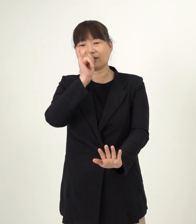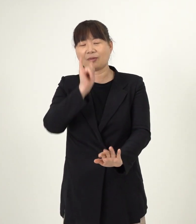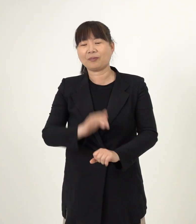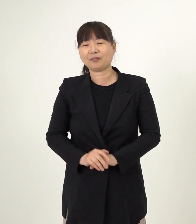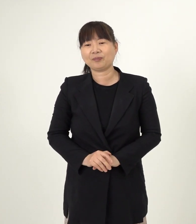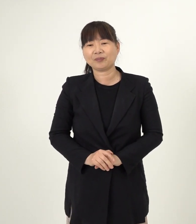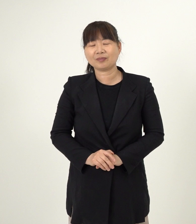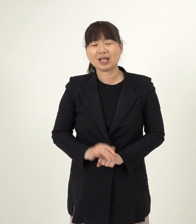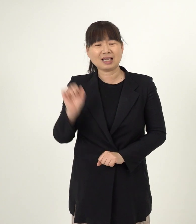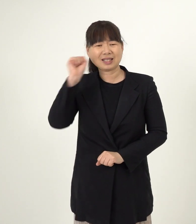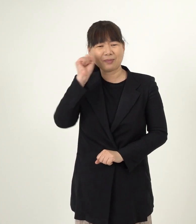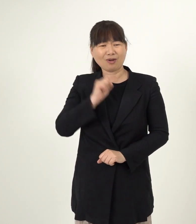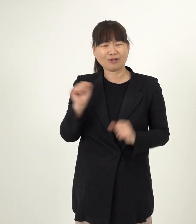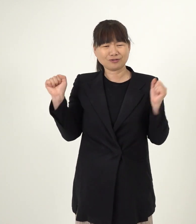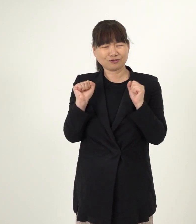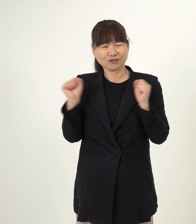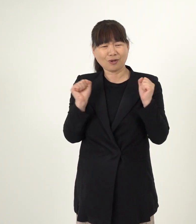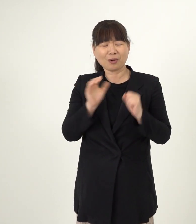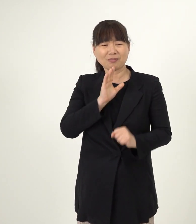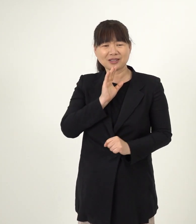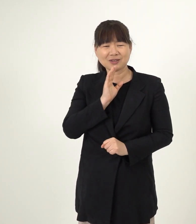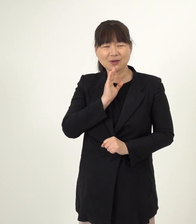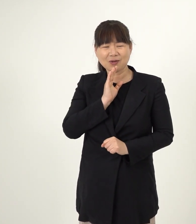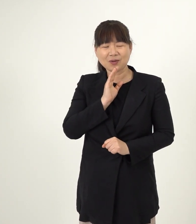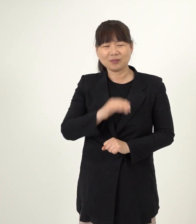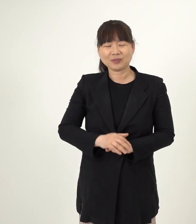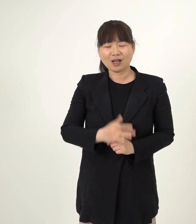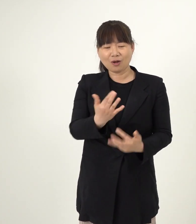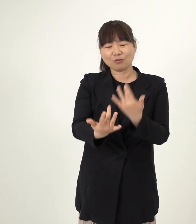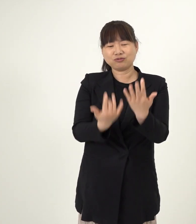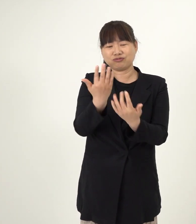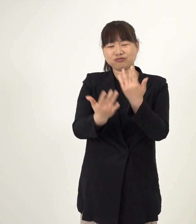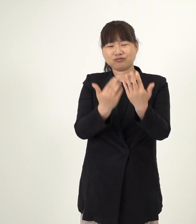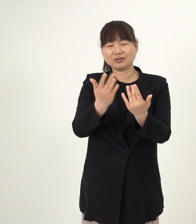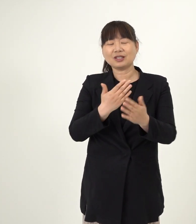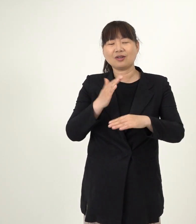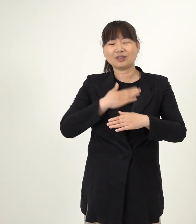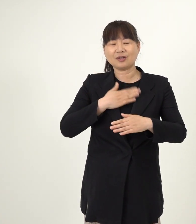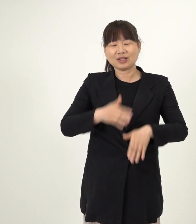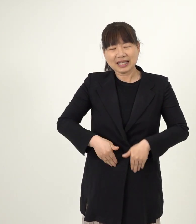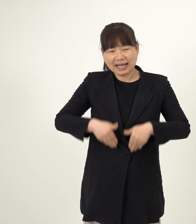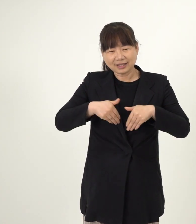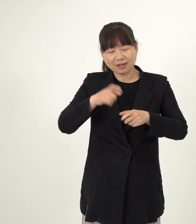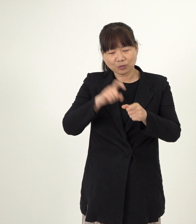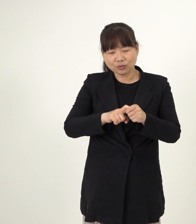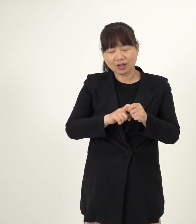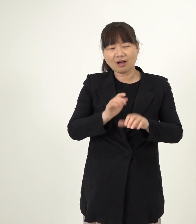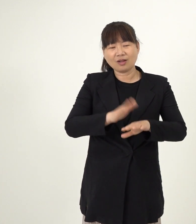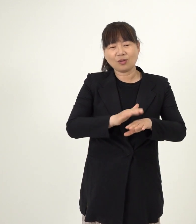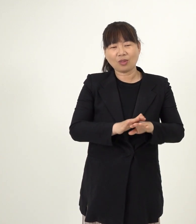추웠겠어요. 중동 지역이라. 겹불을 쬐려고 불가에 서 있다가